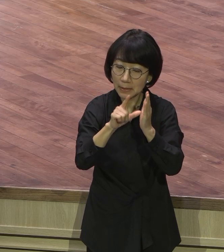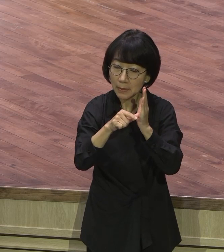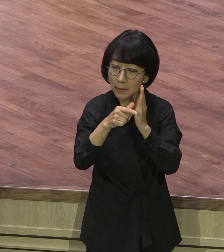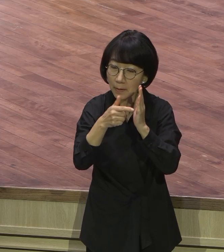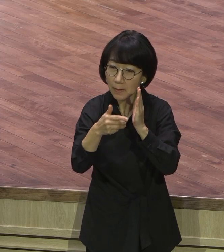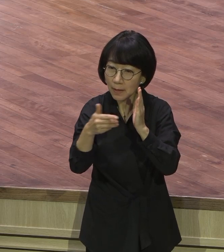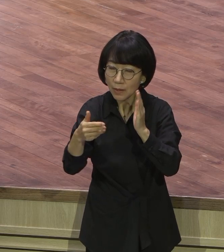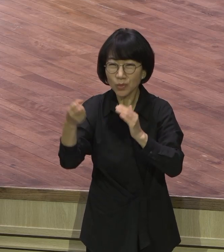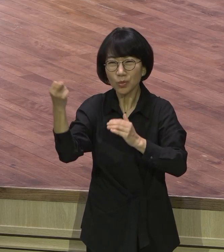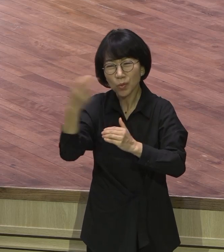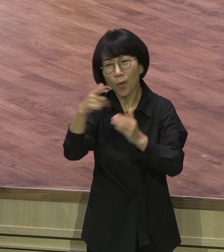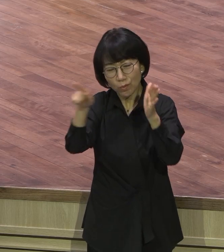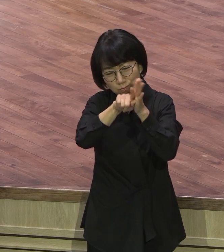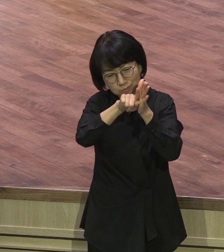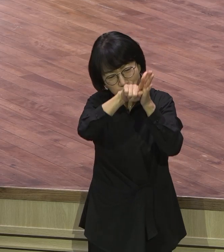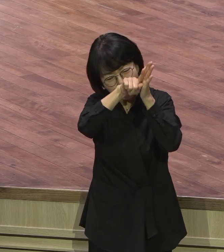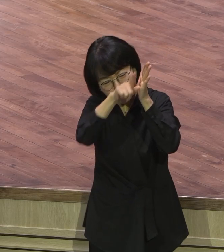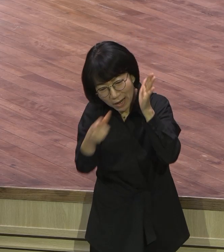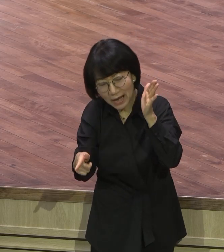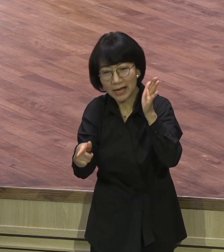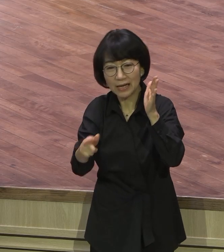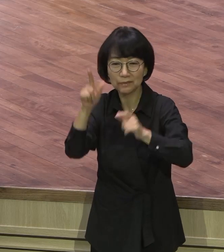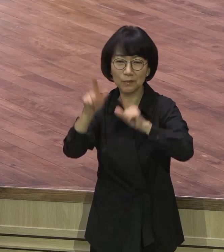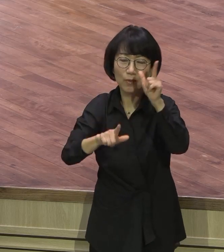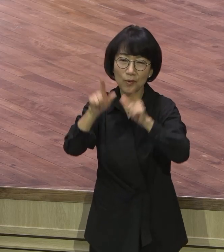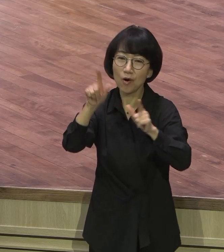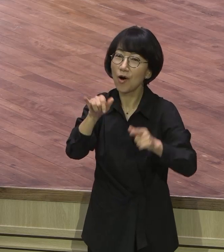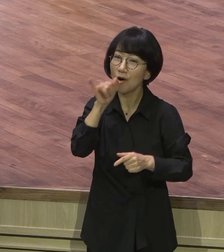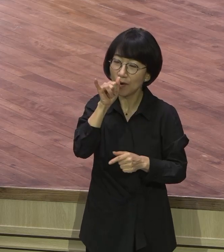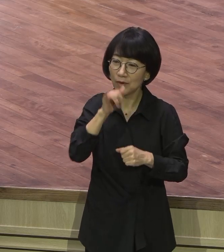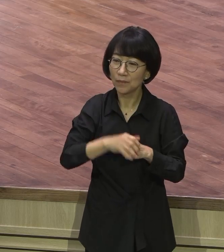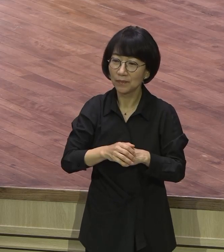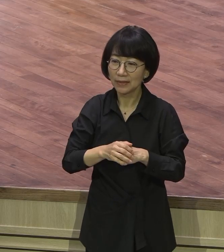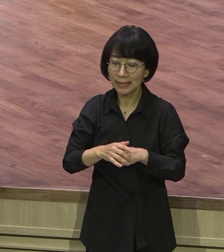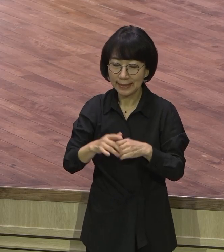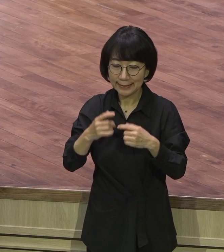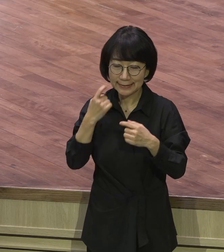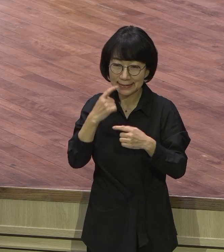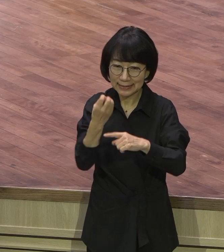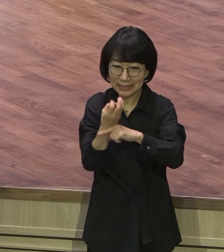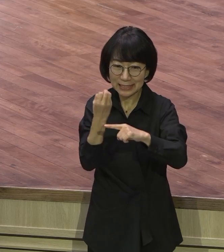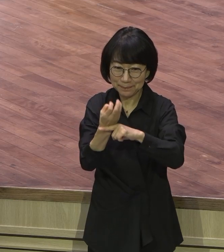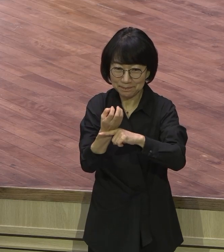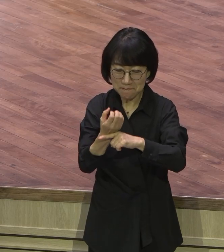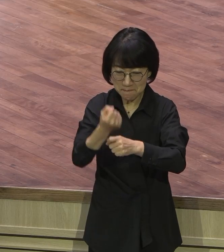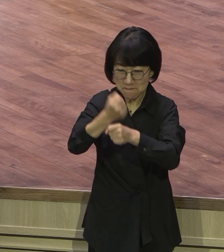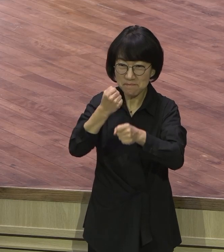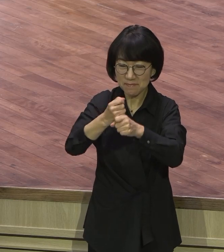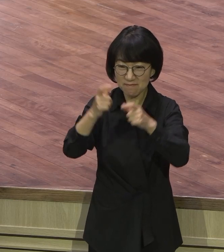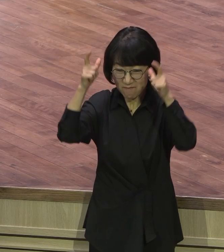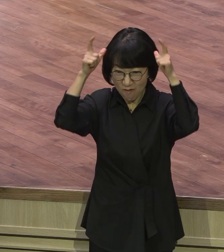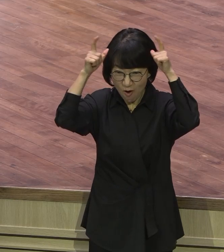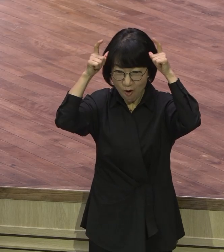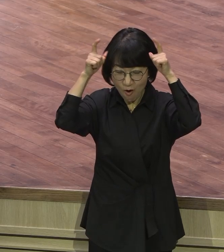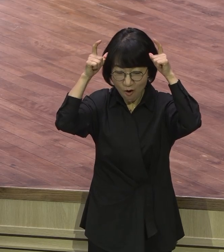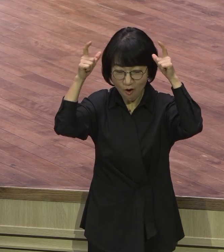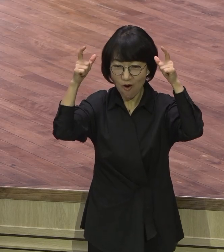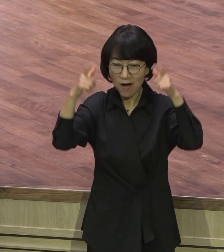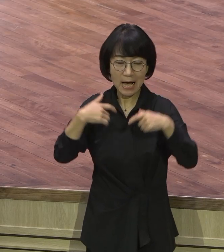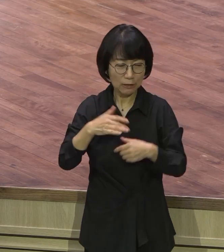불신앙의 태도를 그렇게 볼 수가 있습니다. 금송화지를 만들어 가지고 이 금송화지가